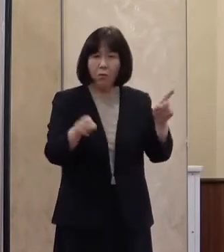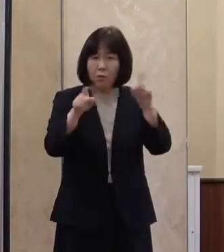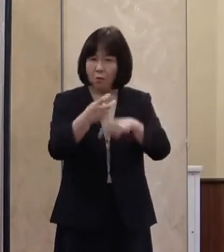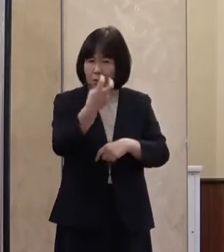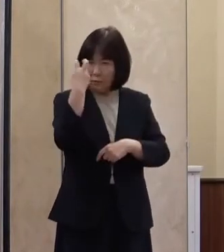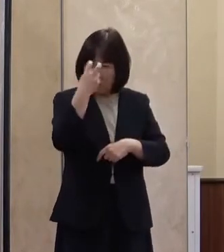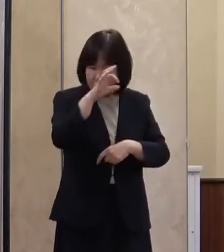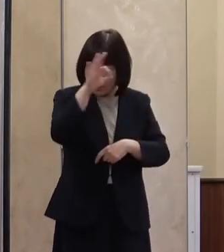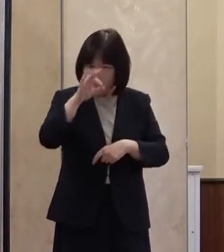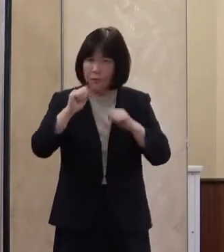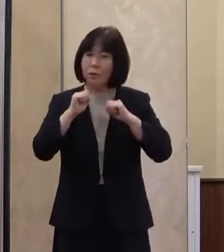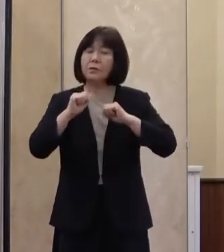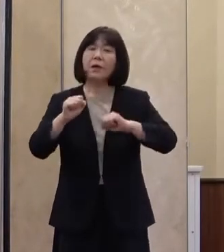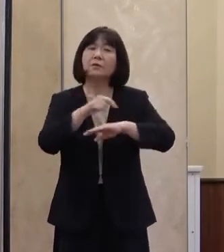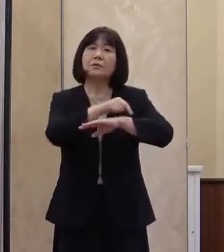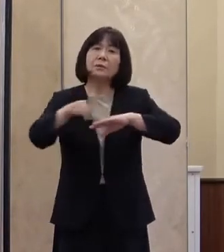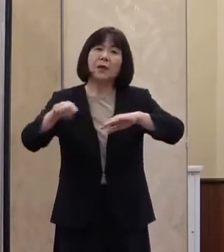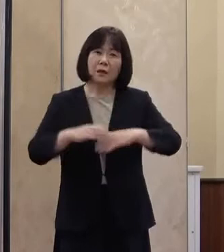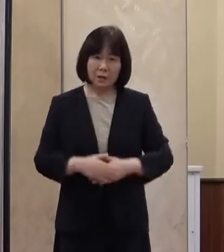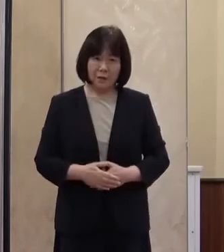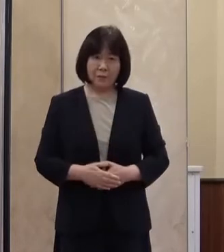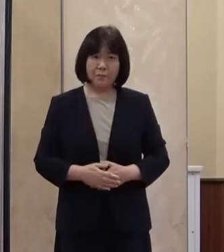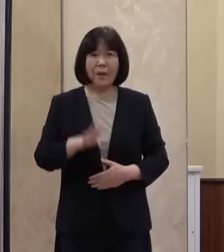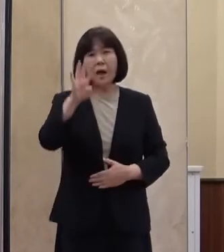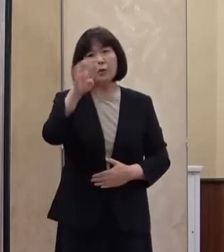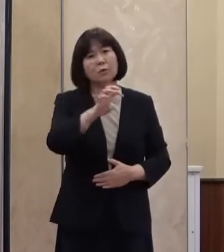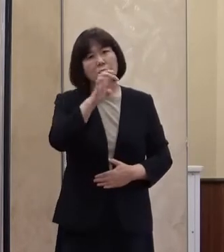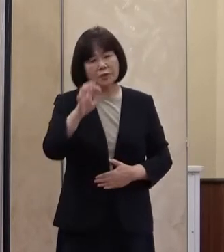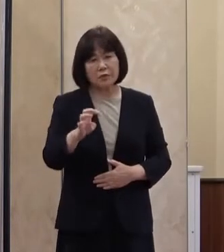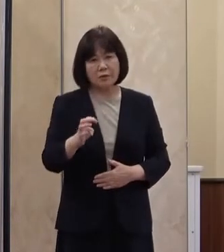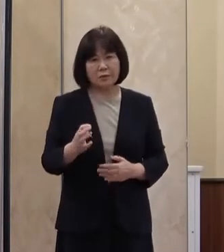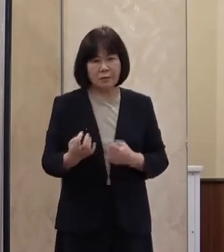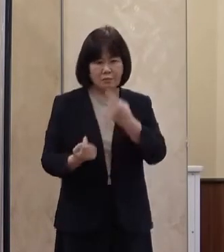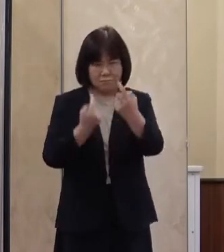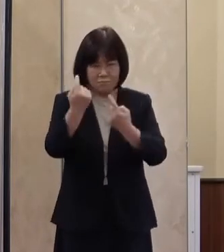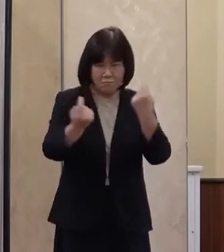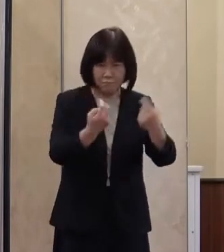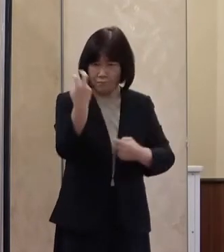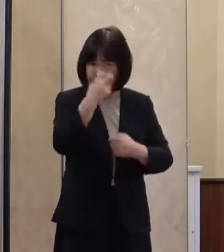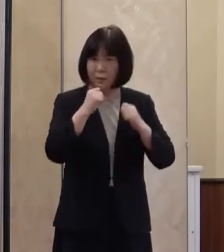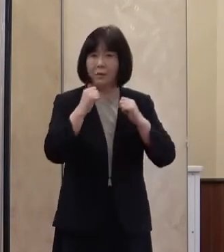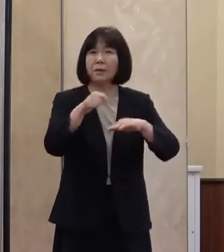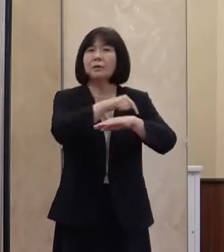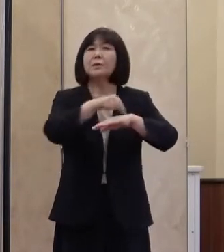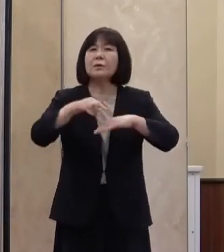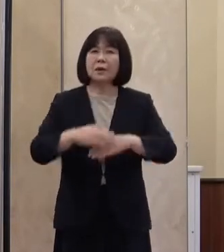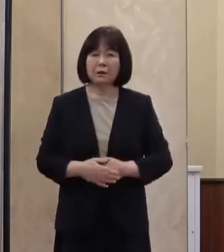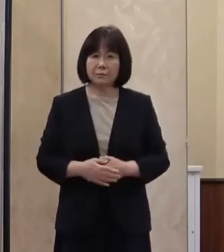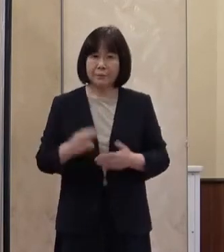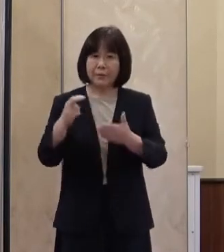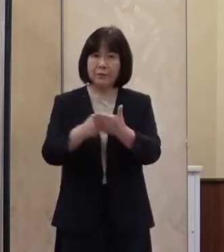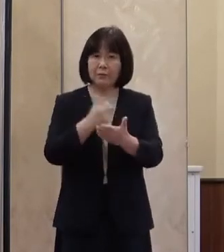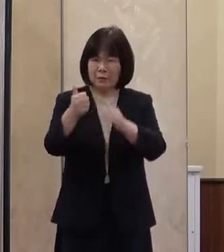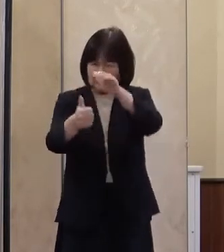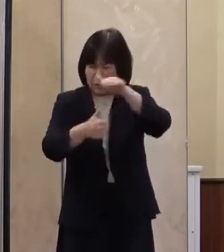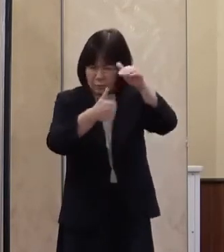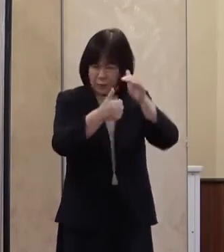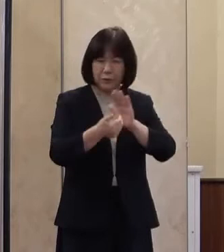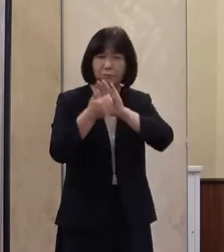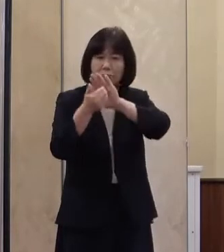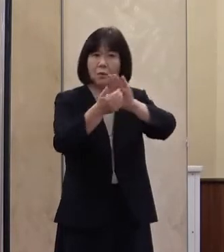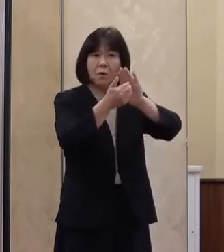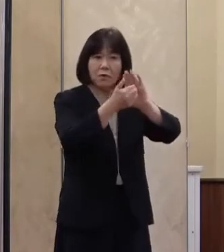を実施をいたします。これは約40名体制で実施をします。違法な客引きを防止して安全